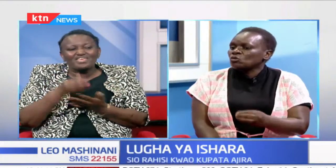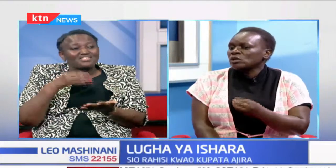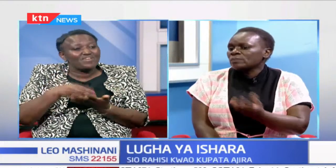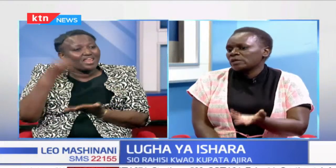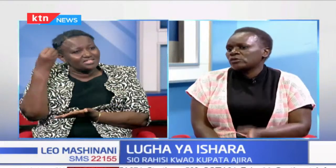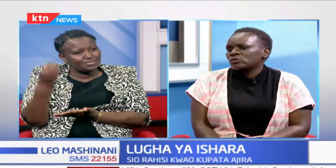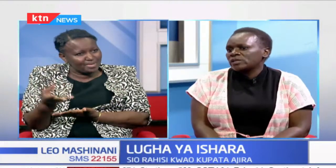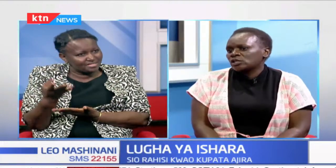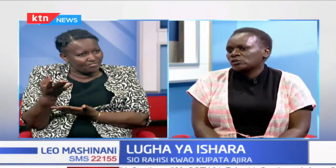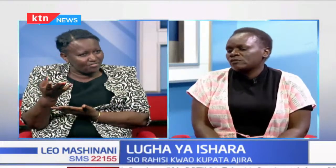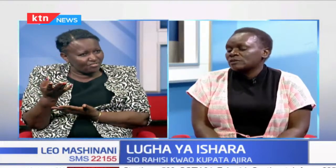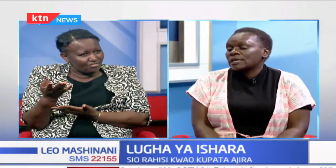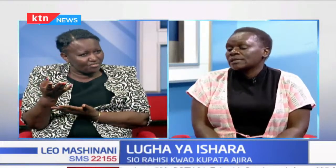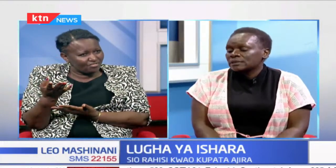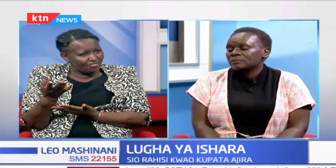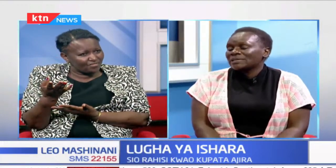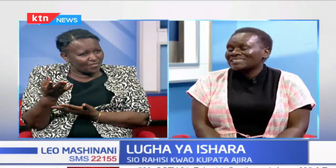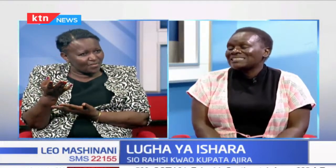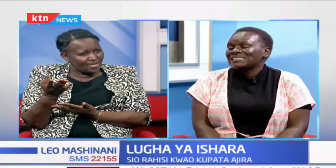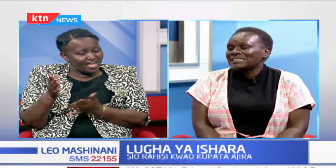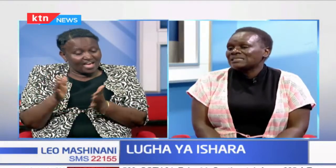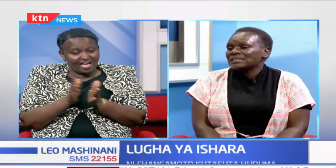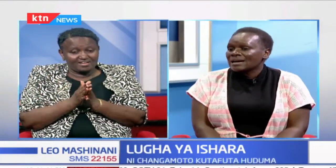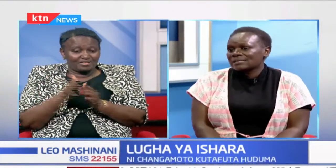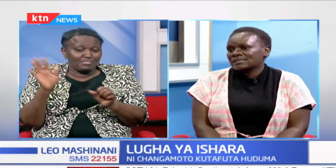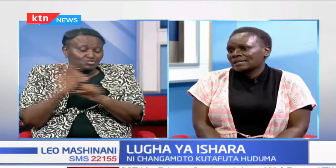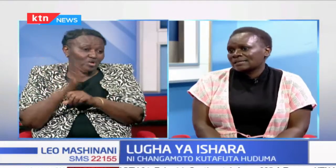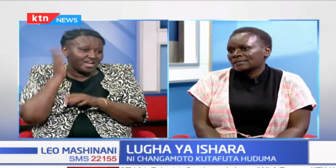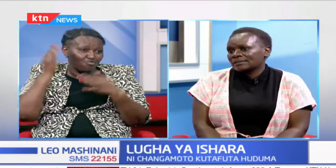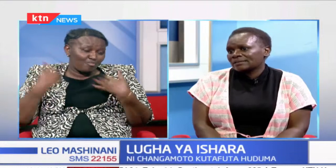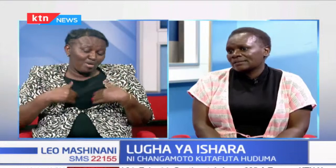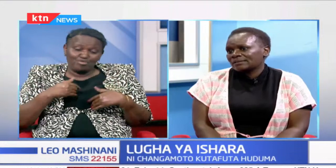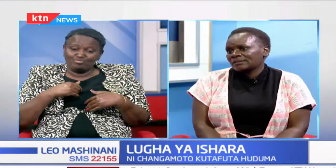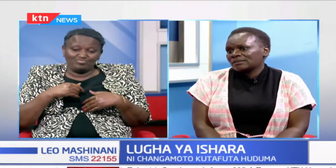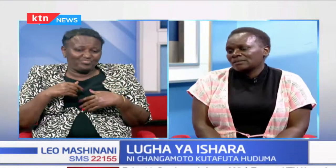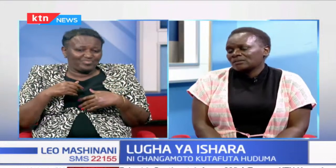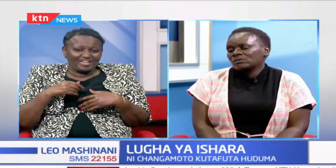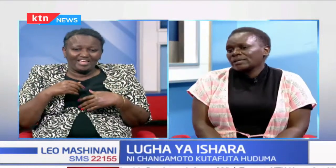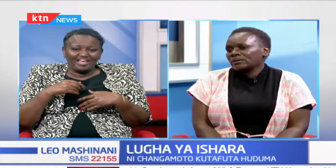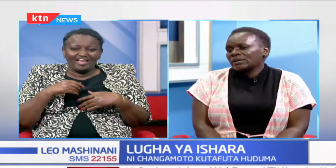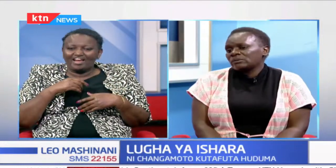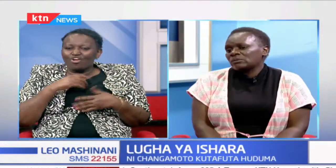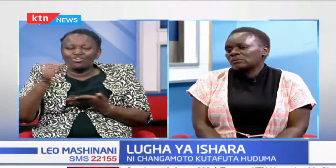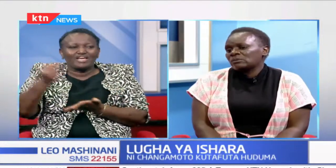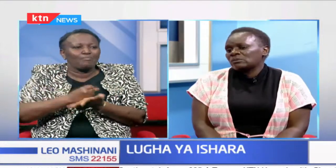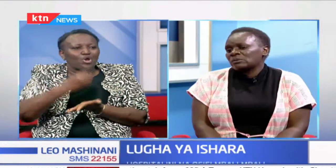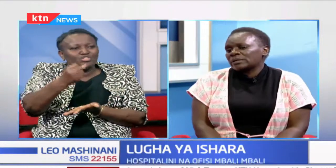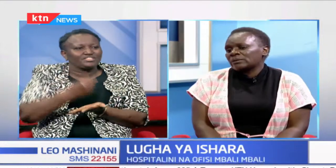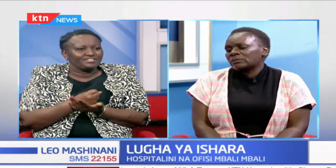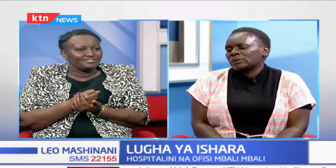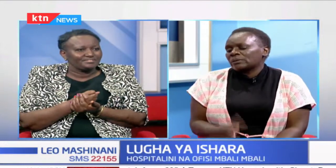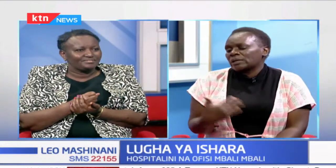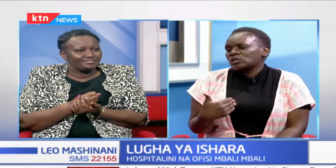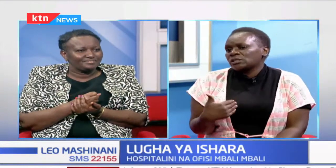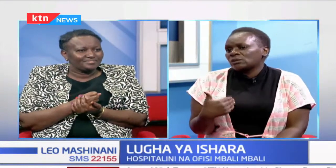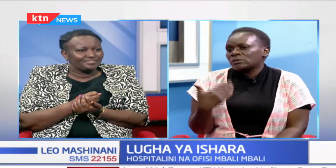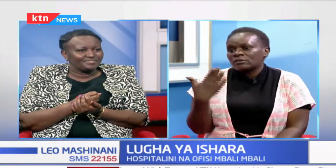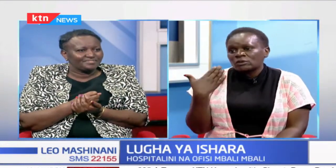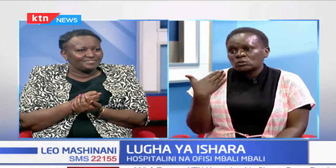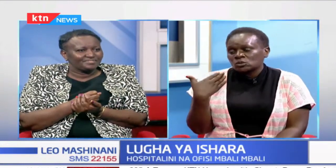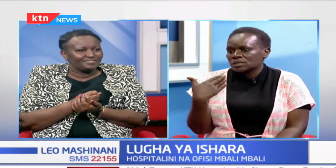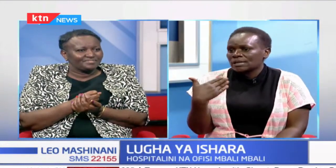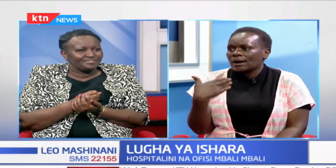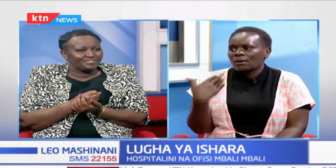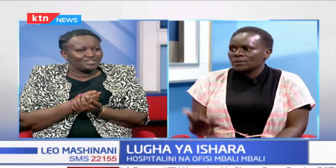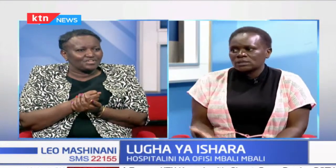lazima ulipe hiyo nomination fees, lakini pia ni ghali sana. Wengi wanaishi na